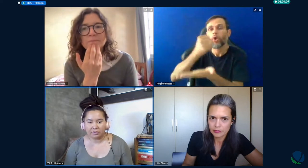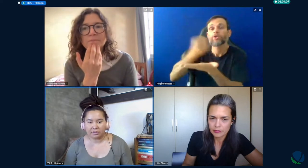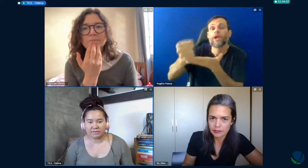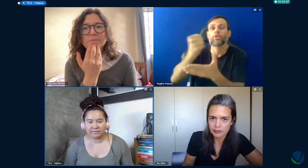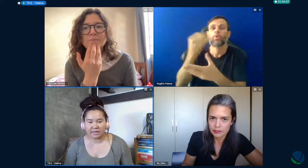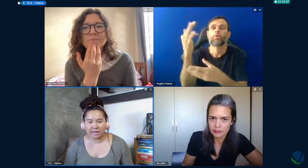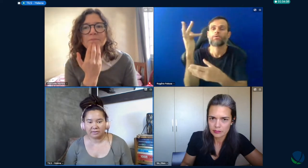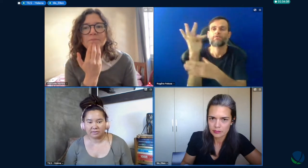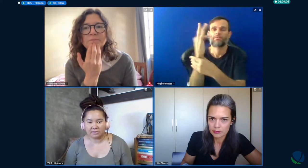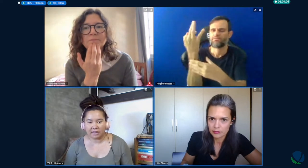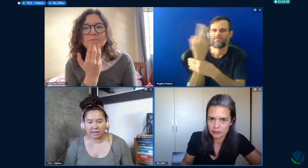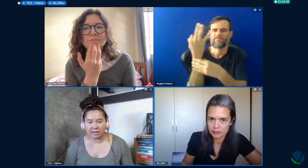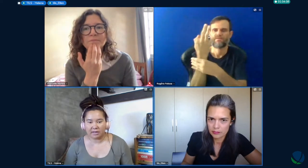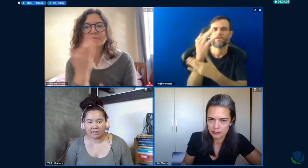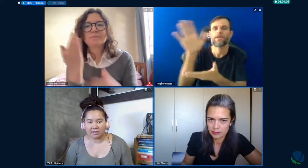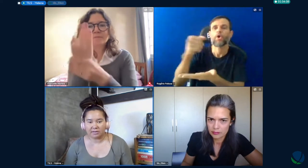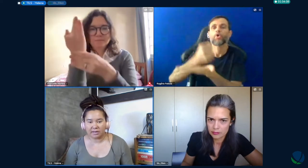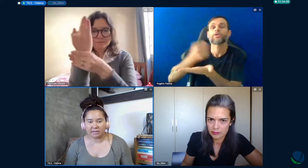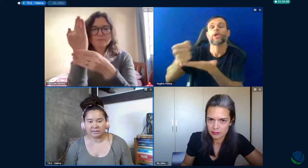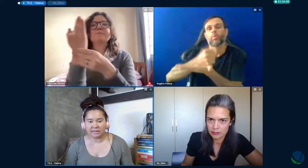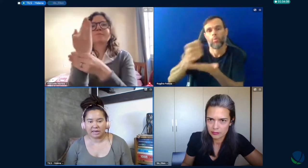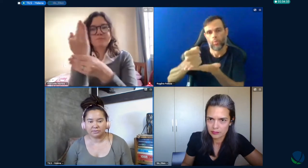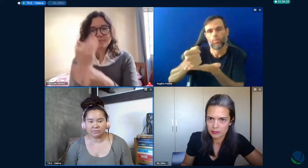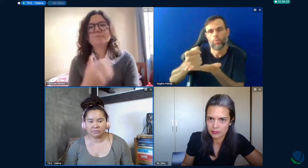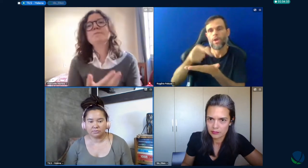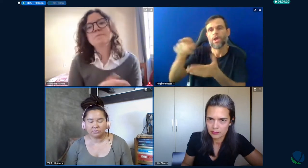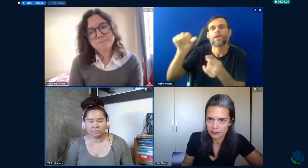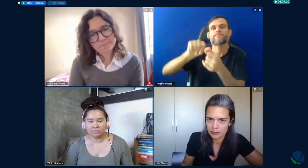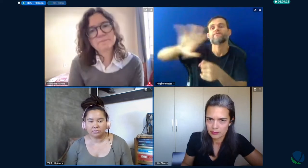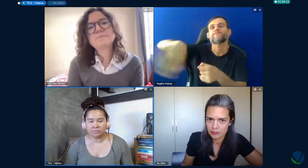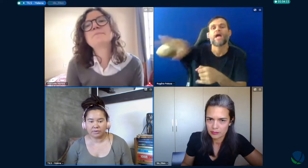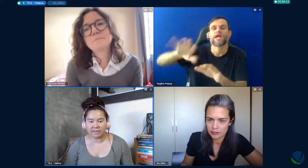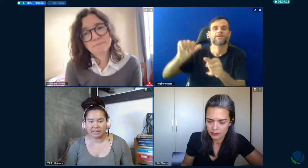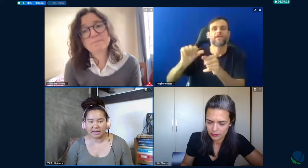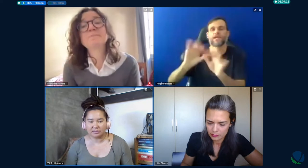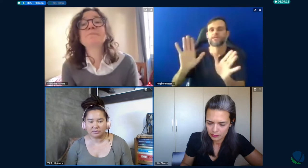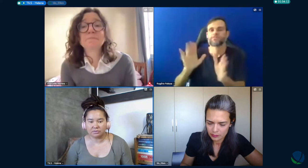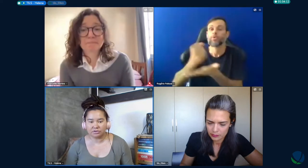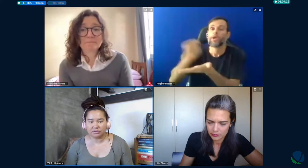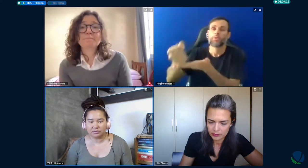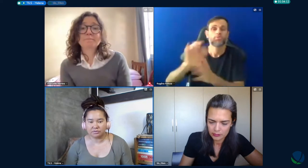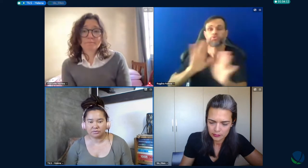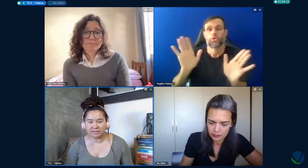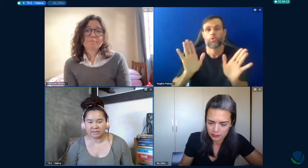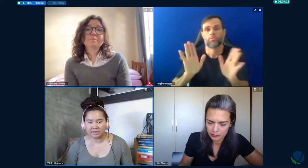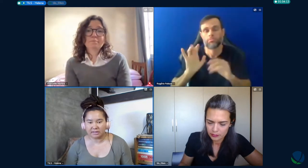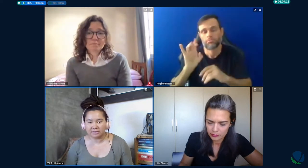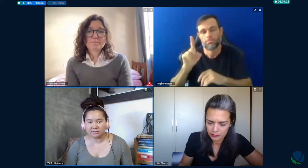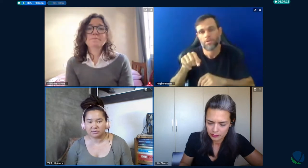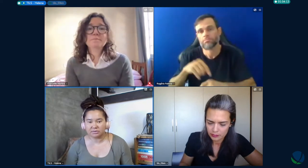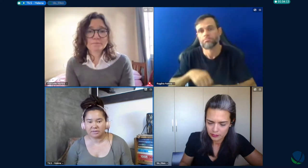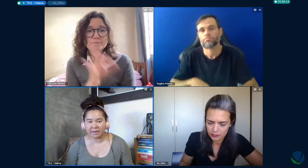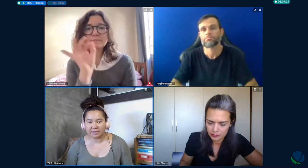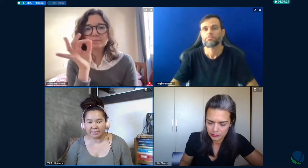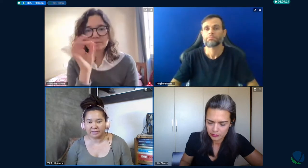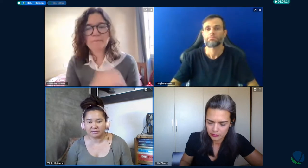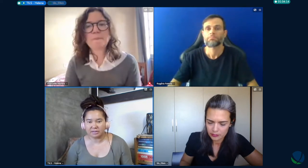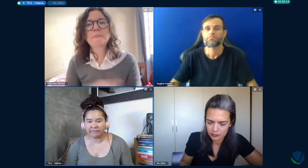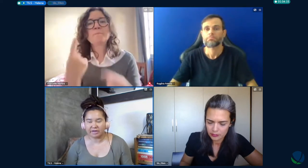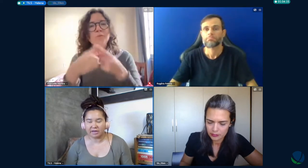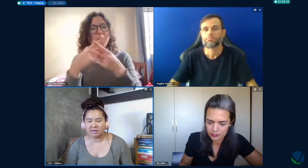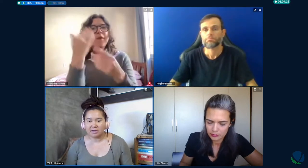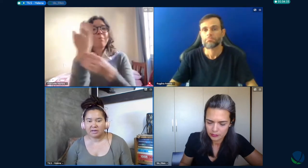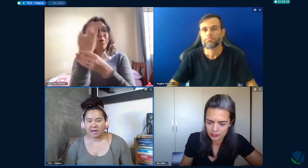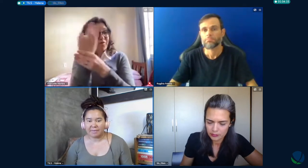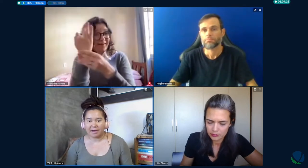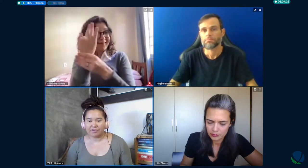abaixo, inclusive lá tem cadastrado, tem o cadastro das secretarias, dos departamentos, e ele